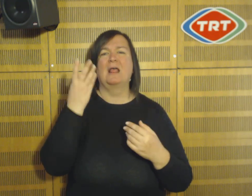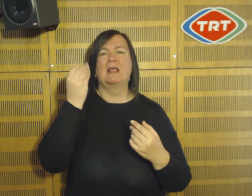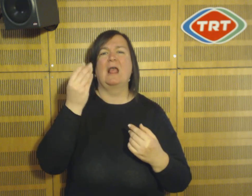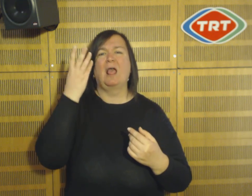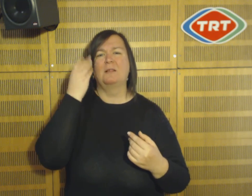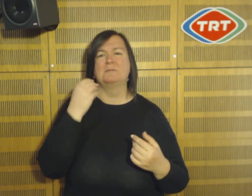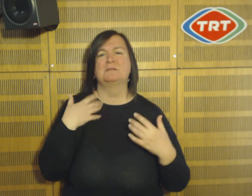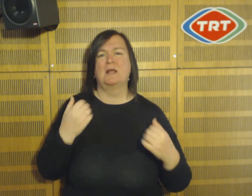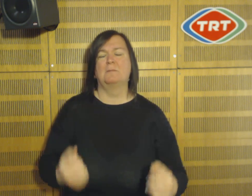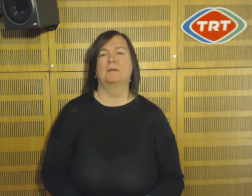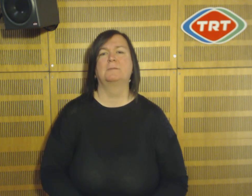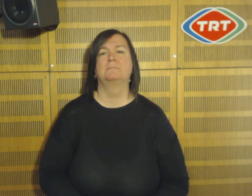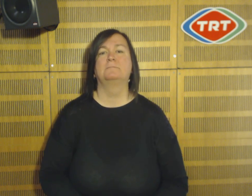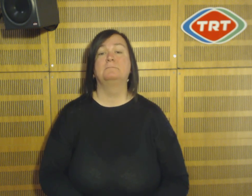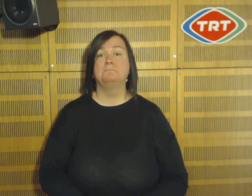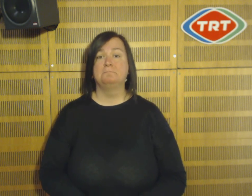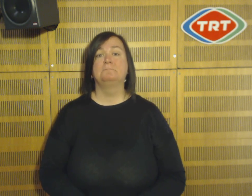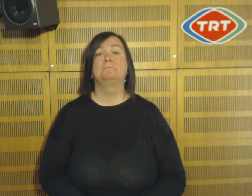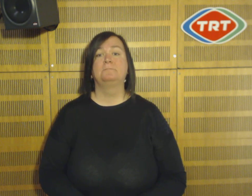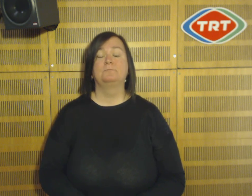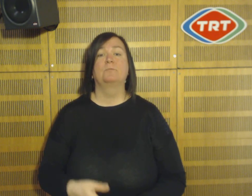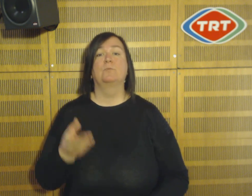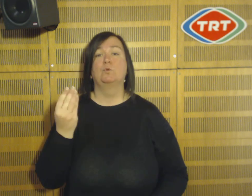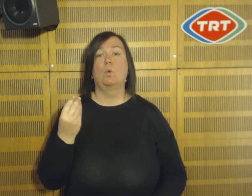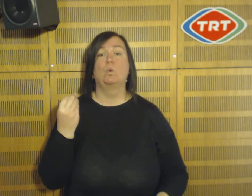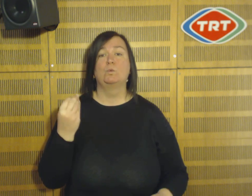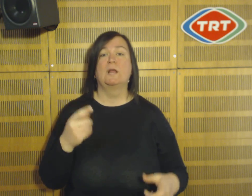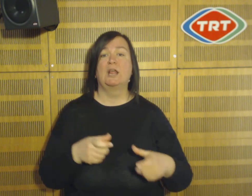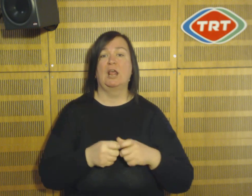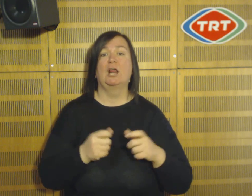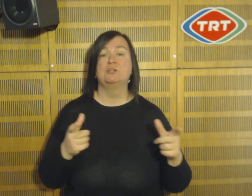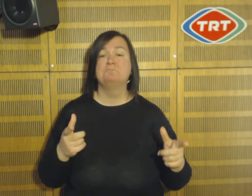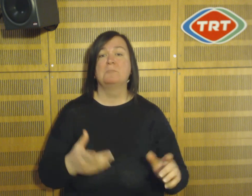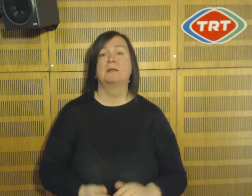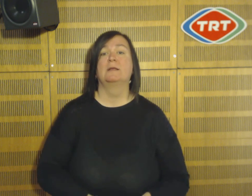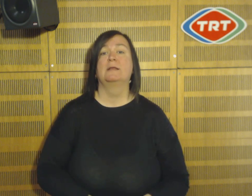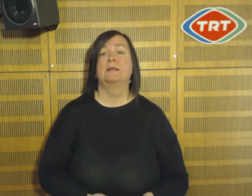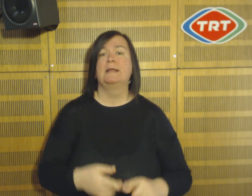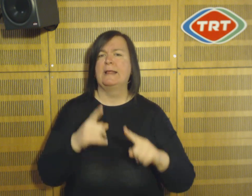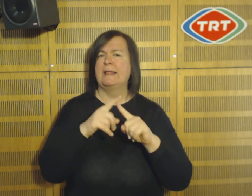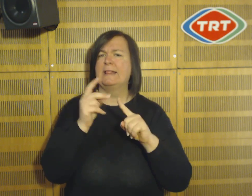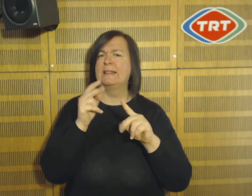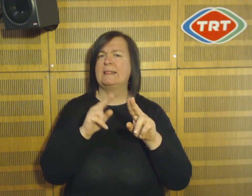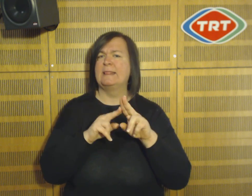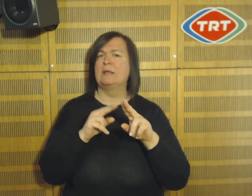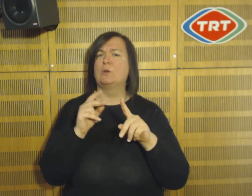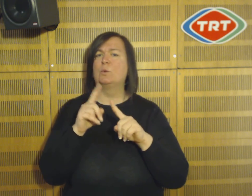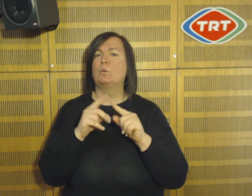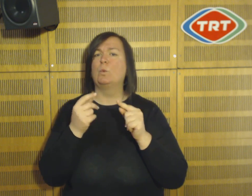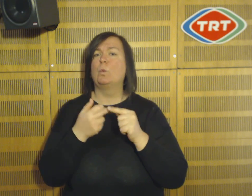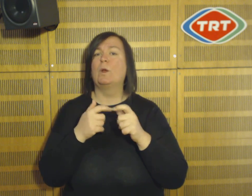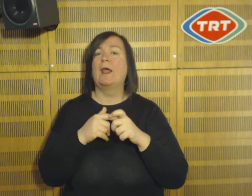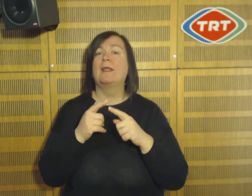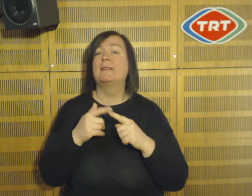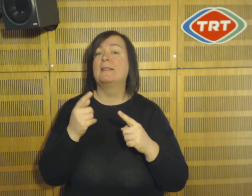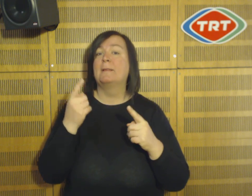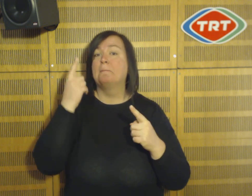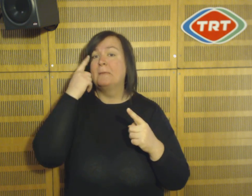sağlamak Evet Eee çok güzel gelişmeler Tabii bunlar Eee tik turet sendromu ile ilgili detaylı bilgi almak